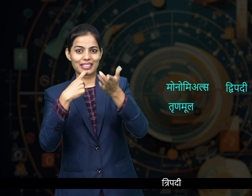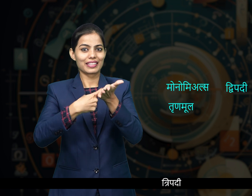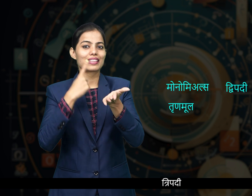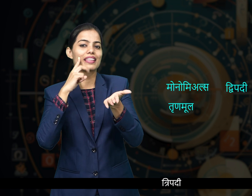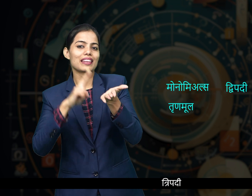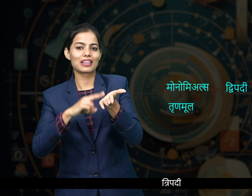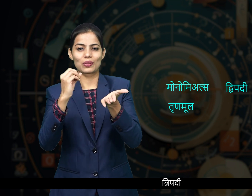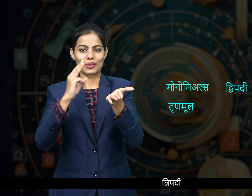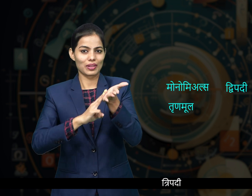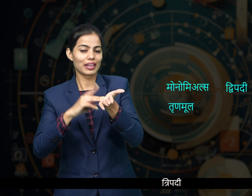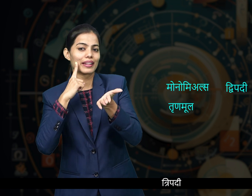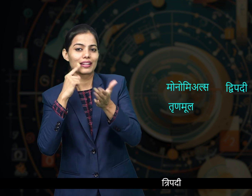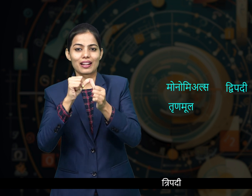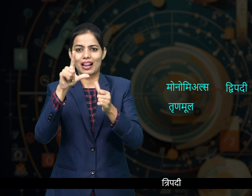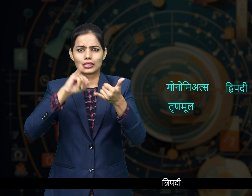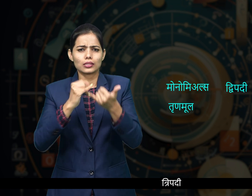त्रिपदी